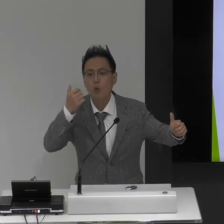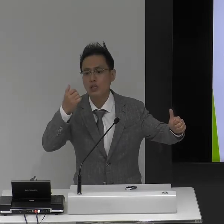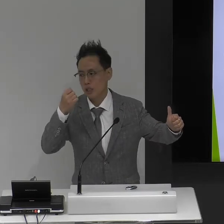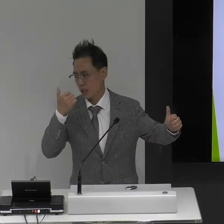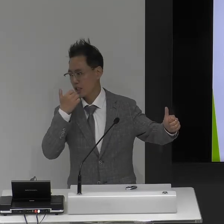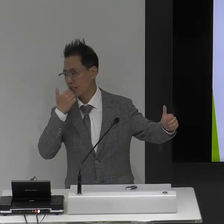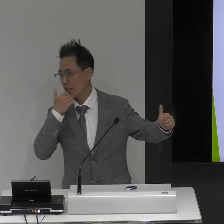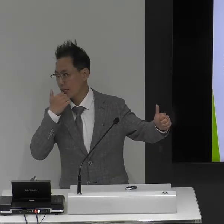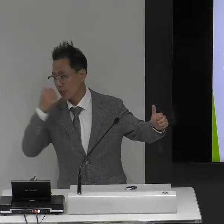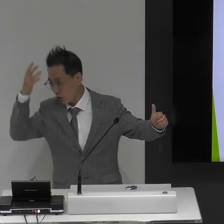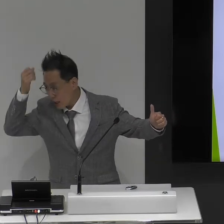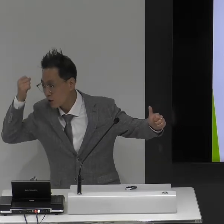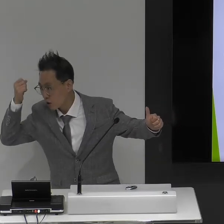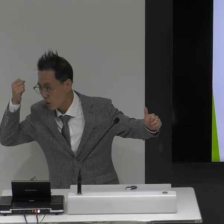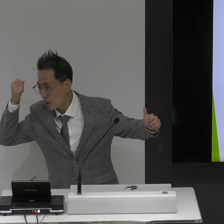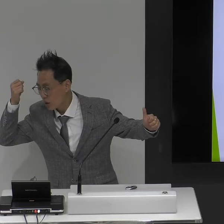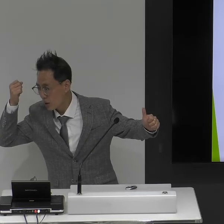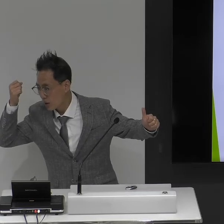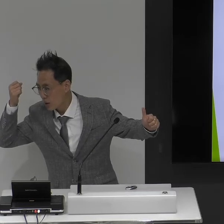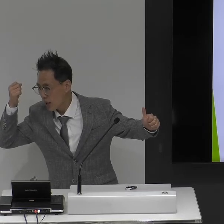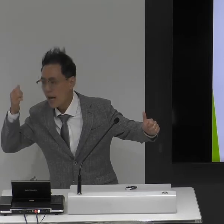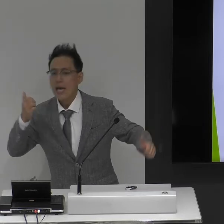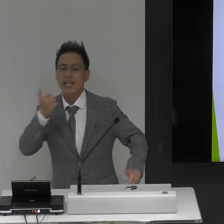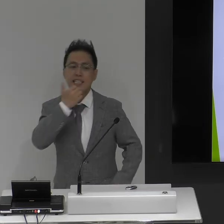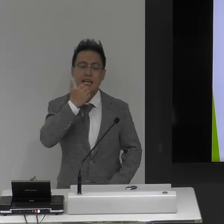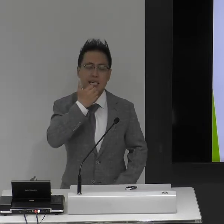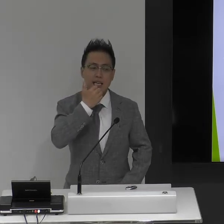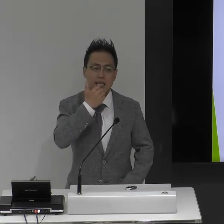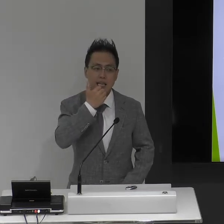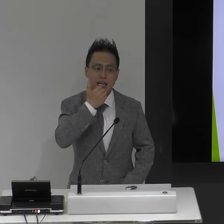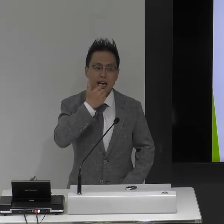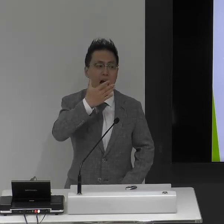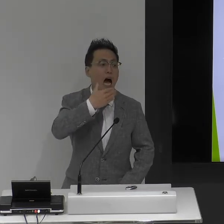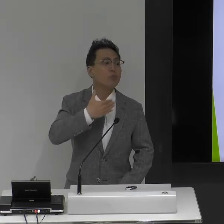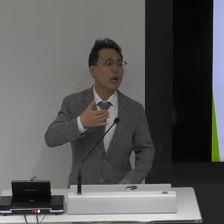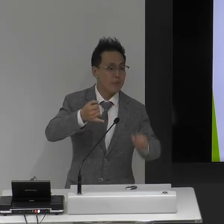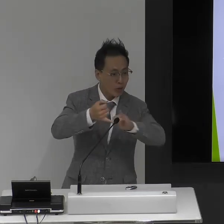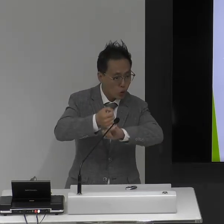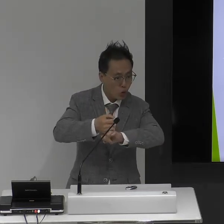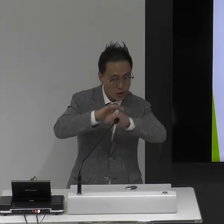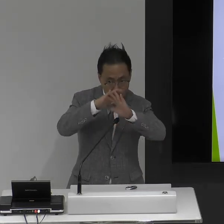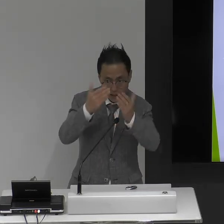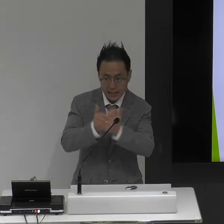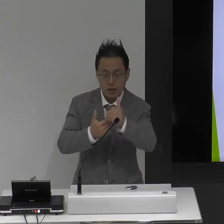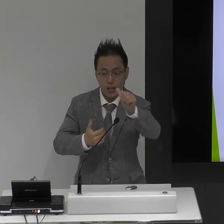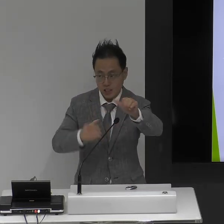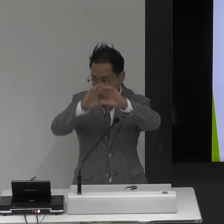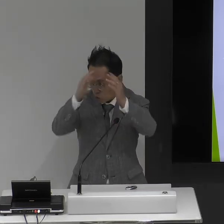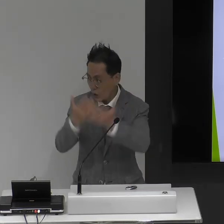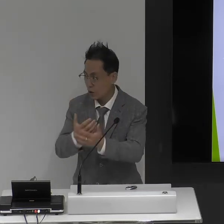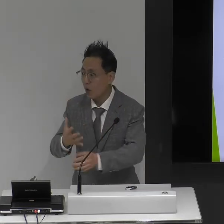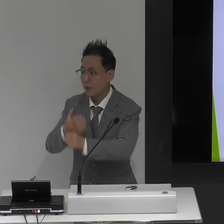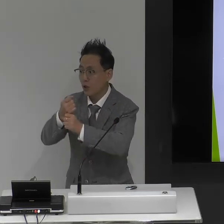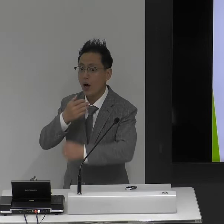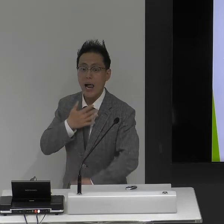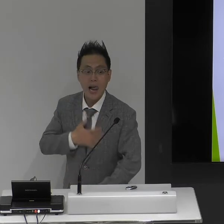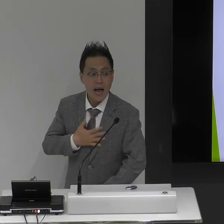아버지 이삭. 기억하시죠? 이삭이 아브라함 약속 5가지 모두 다 종합해서